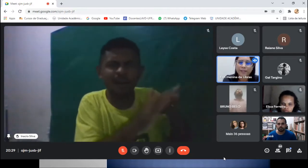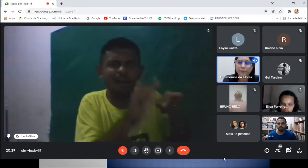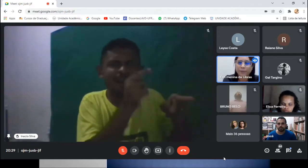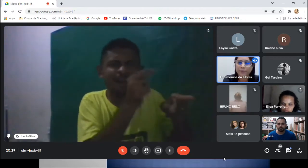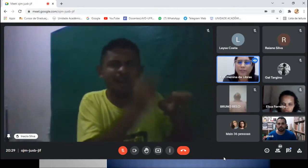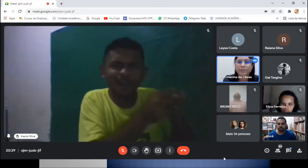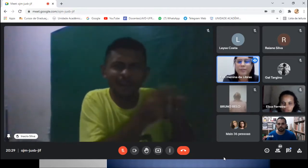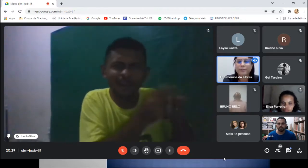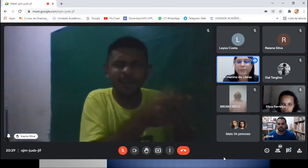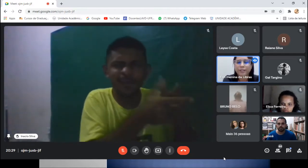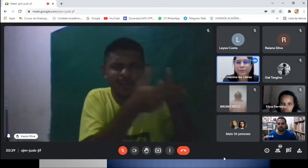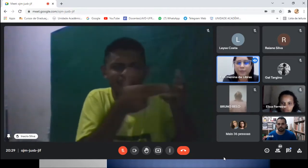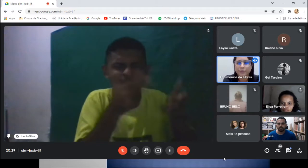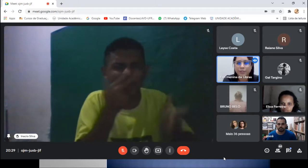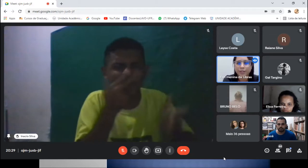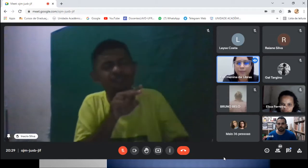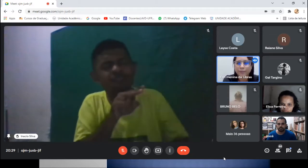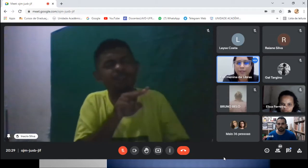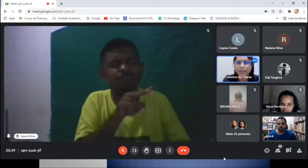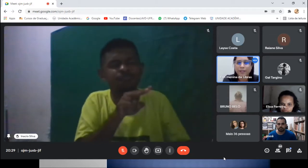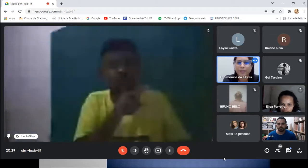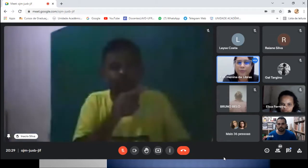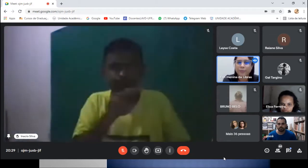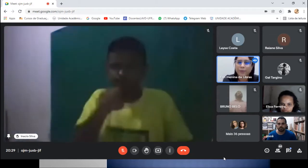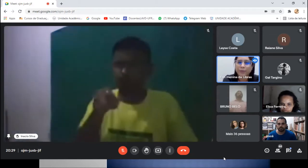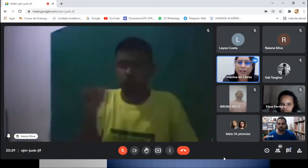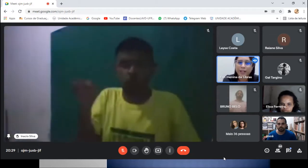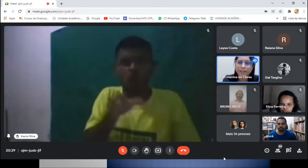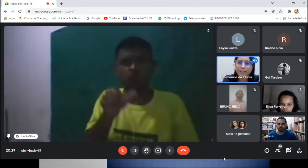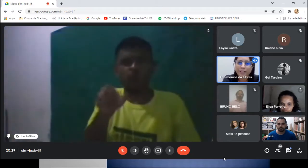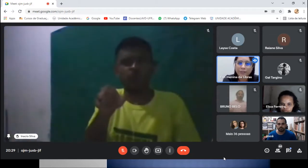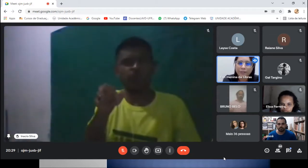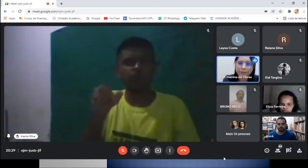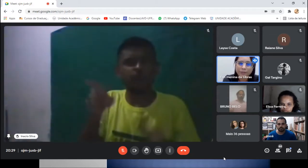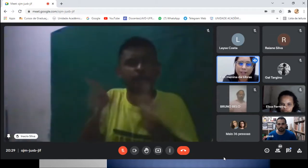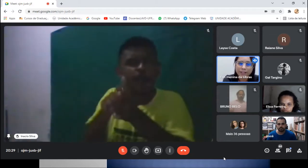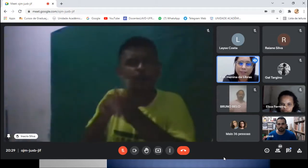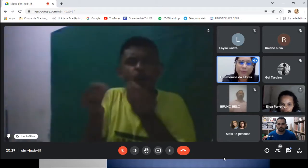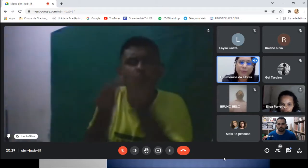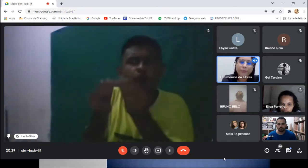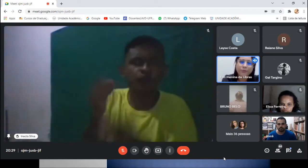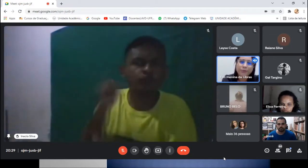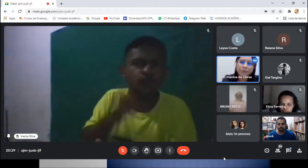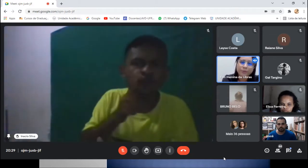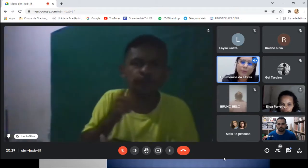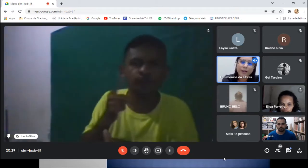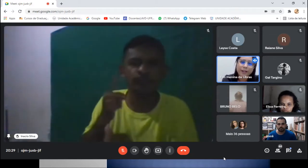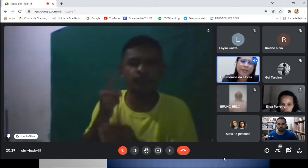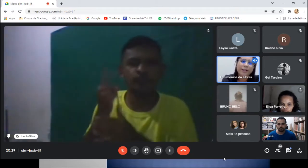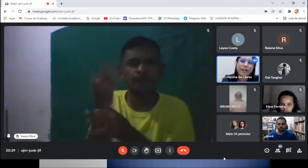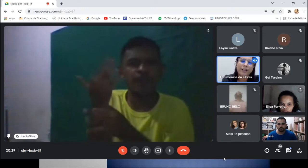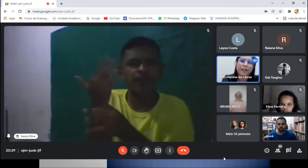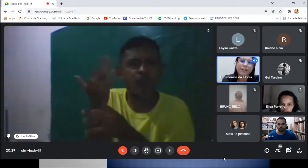comparação, tanto da fonética e fonologia do português, e agora voltada com um novo estudo para a